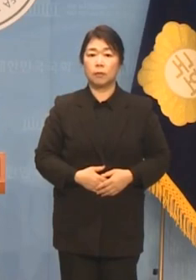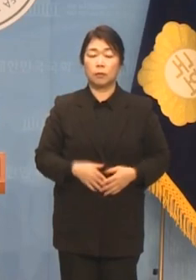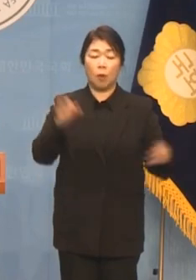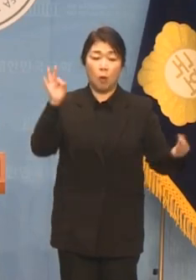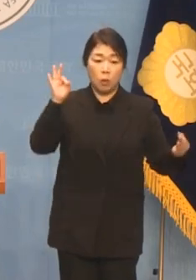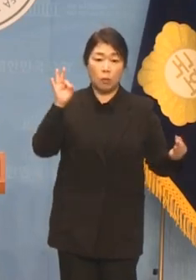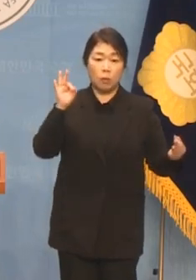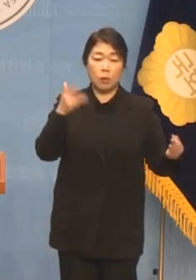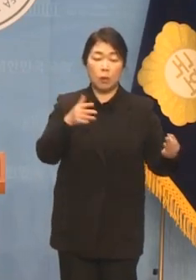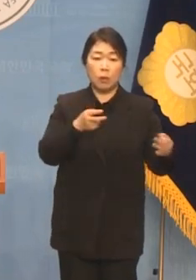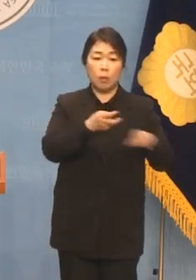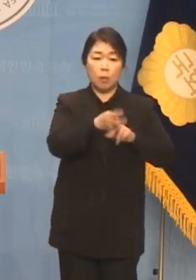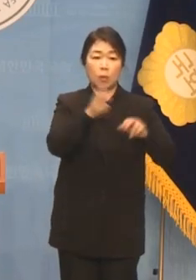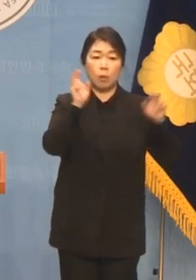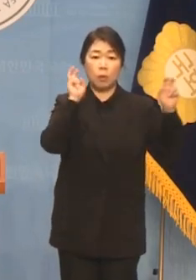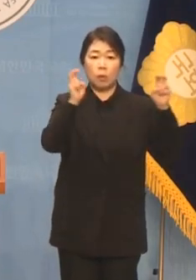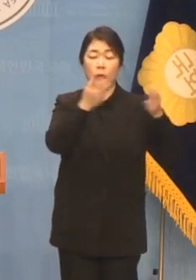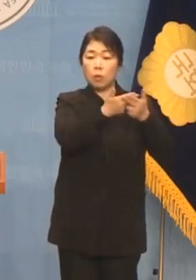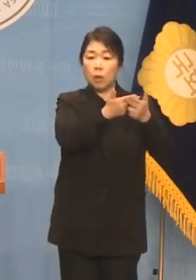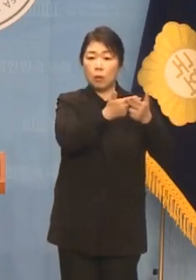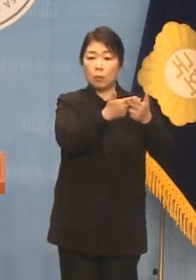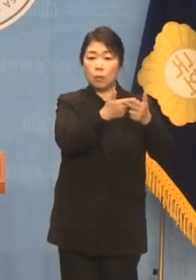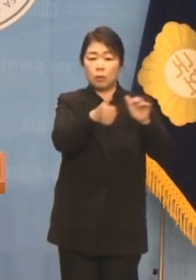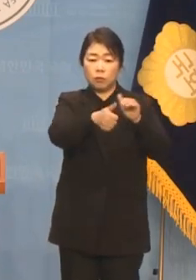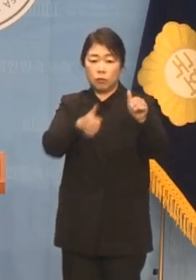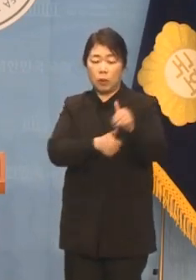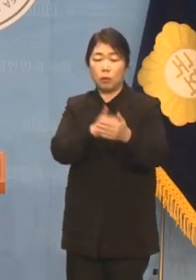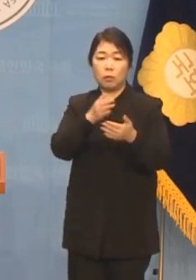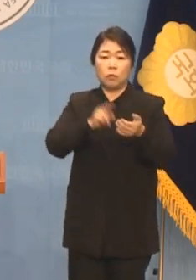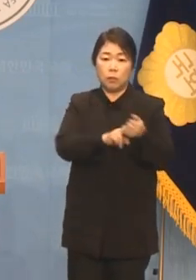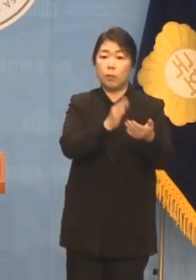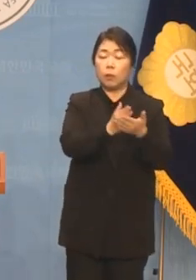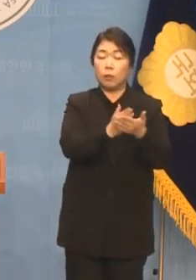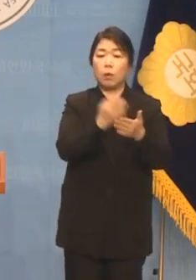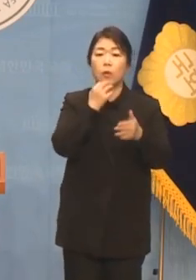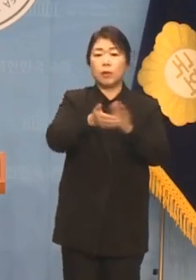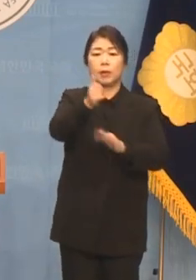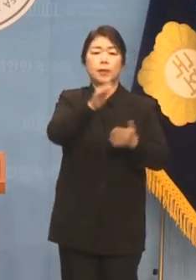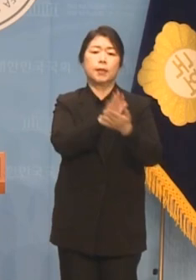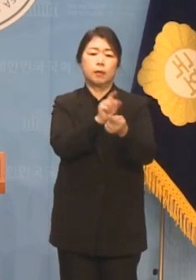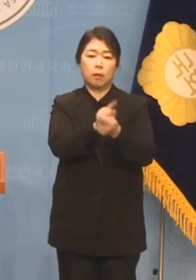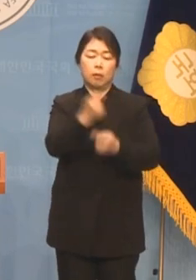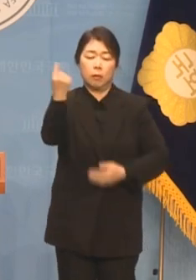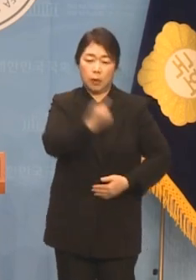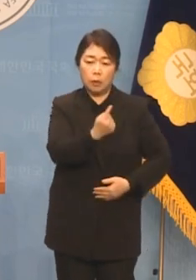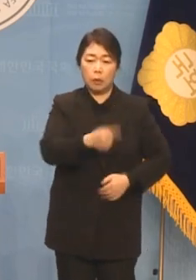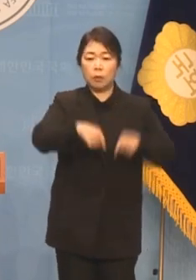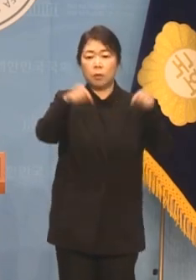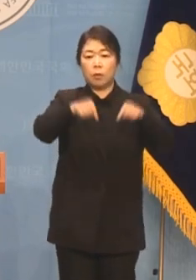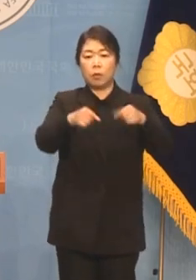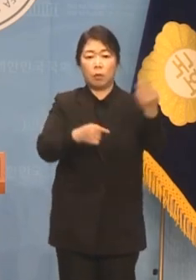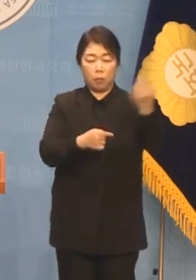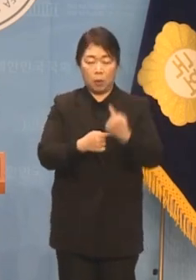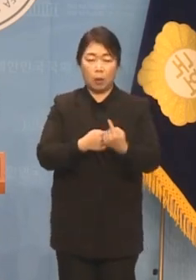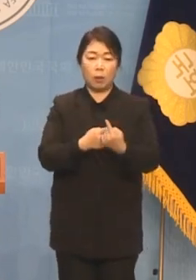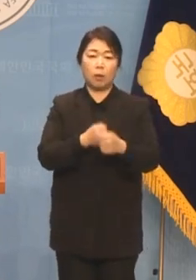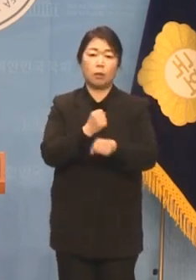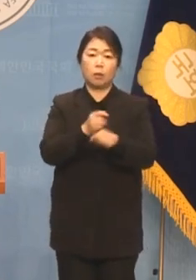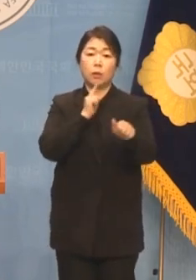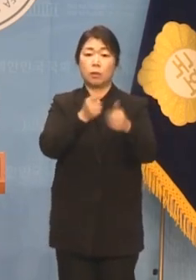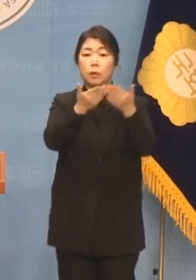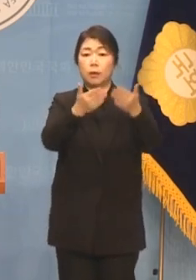불과 조합 뒤에 숨지 말고 서울시가 적극적으로 협상에 나설 것을